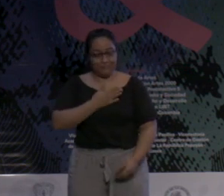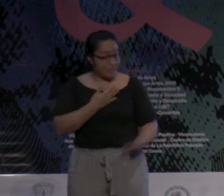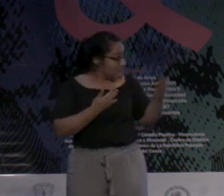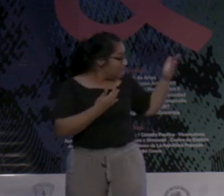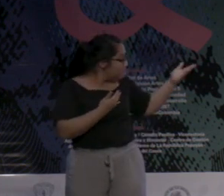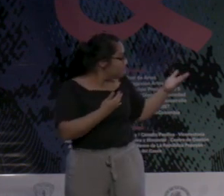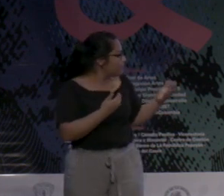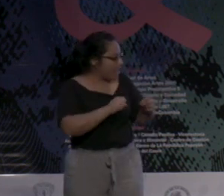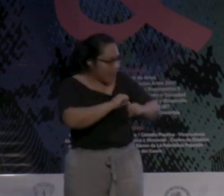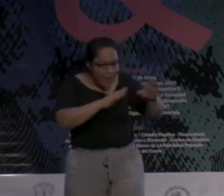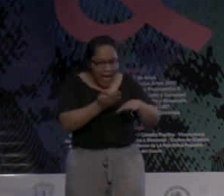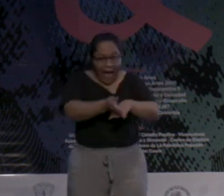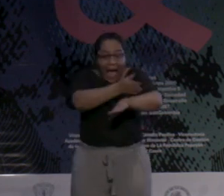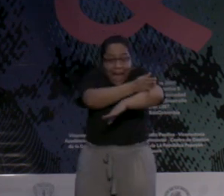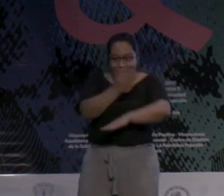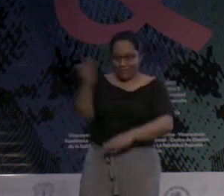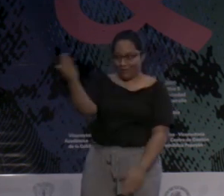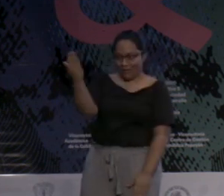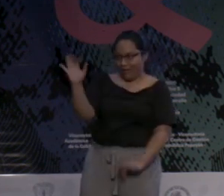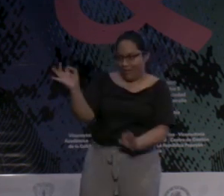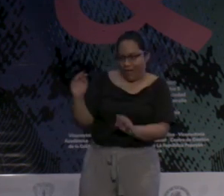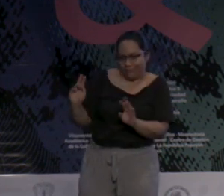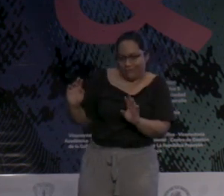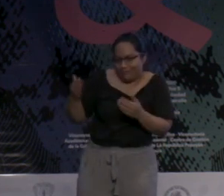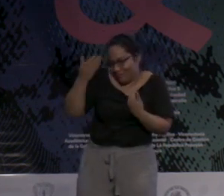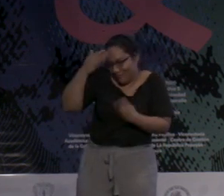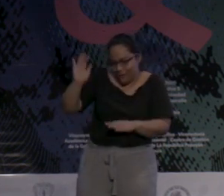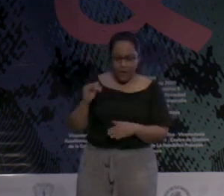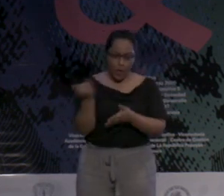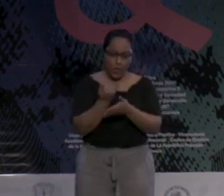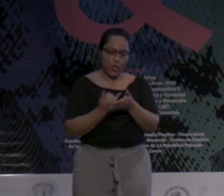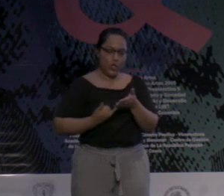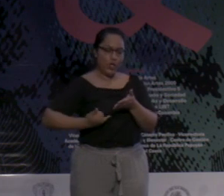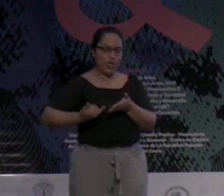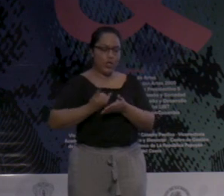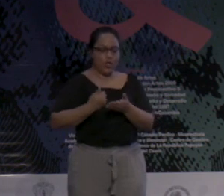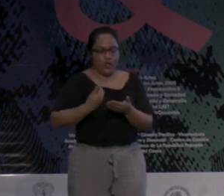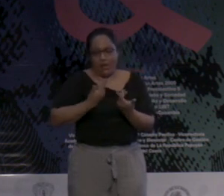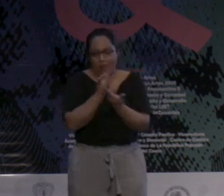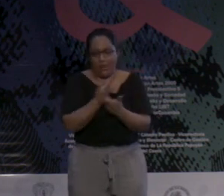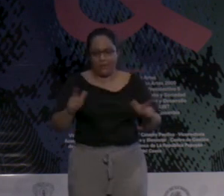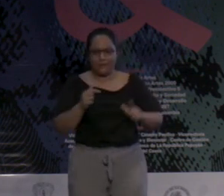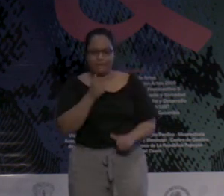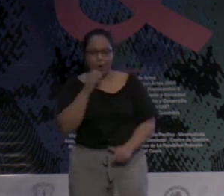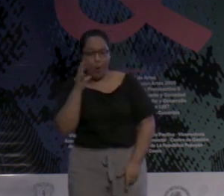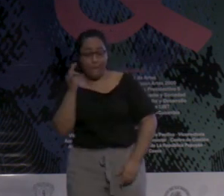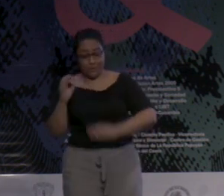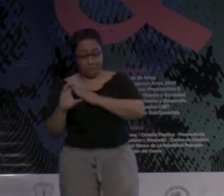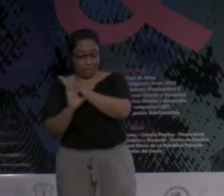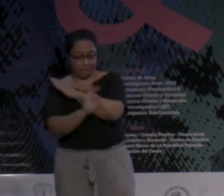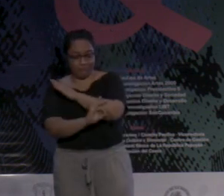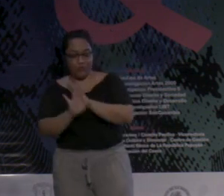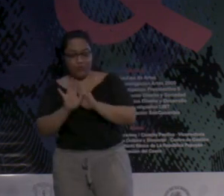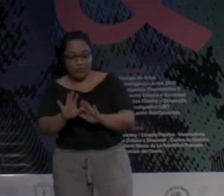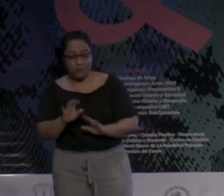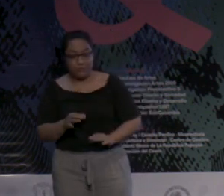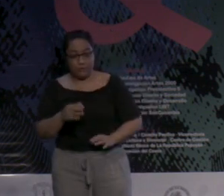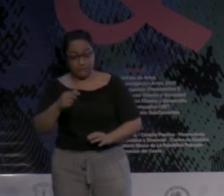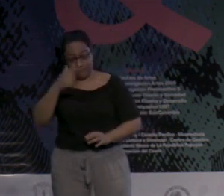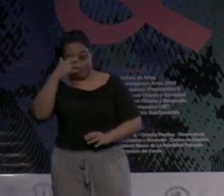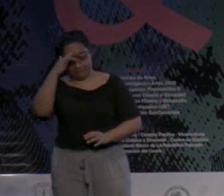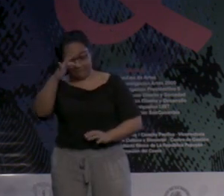es hecho claramente antes del espejo. Y en esos dibujos antes del espejo, un gran pedagogo del arte, Víctor Lowenfeld,